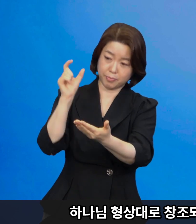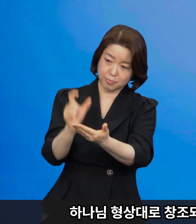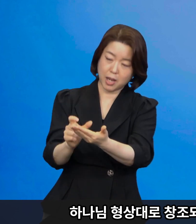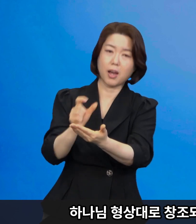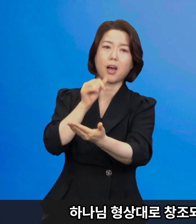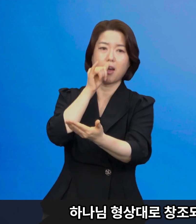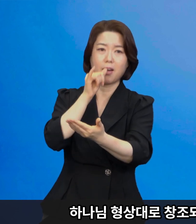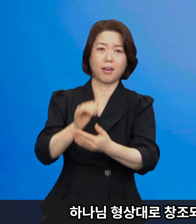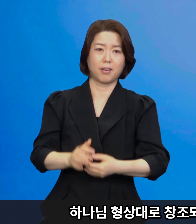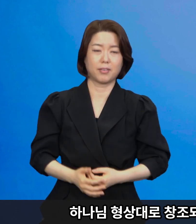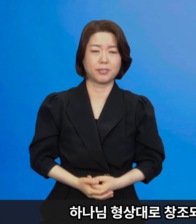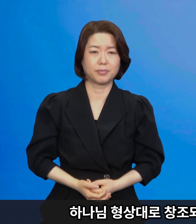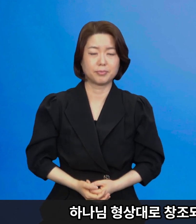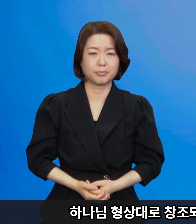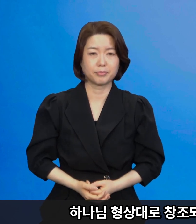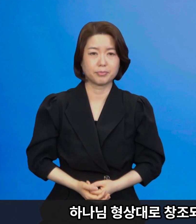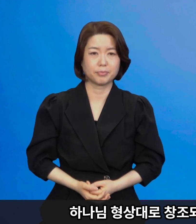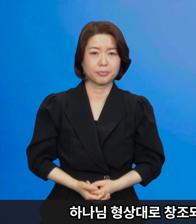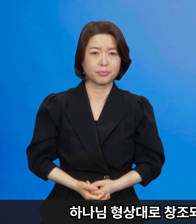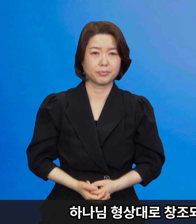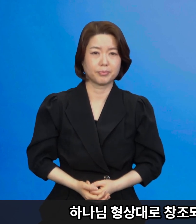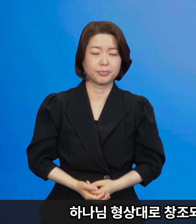창조되었다라고 기록하고 있습니다.